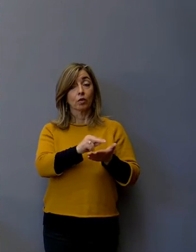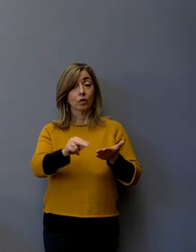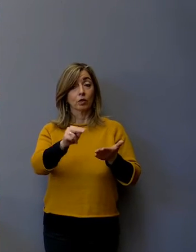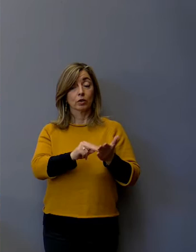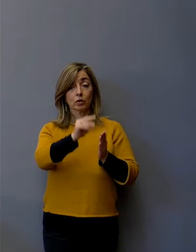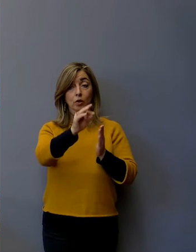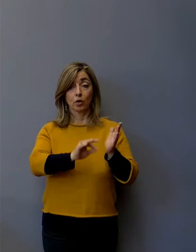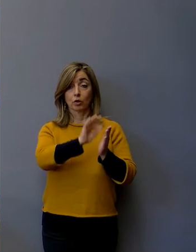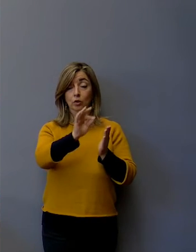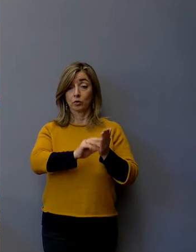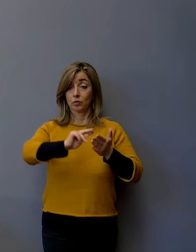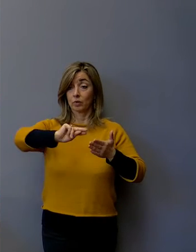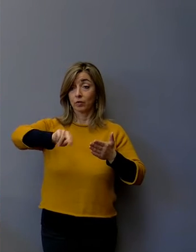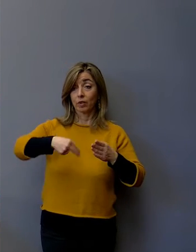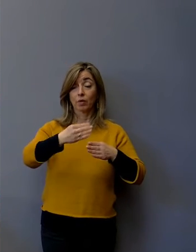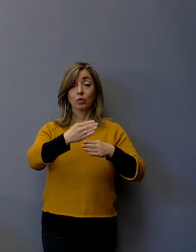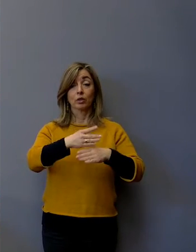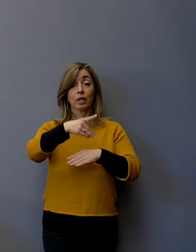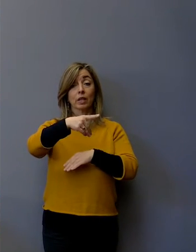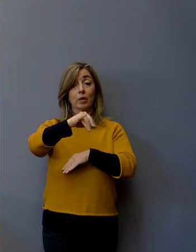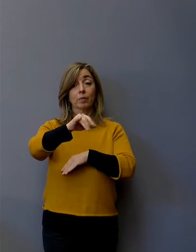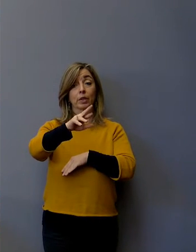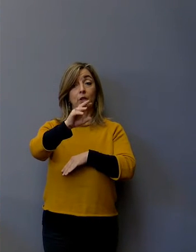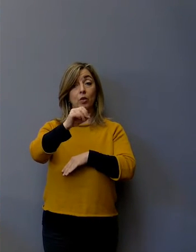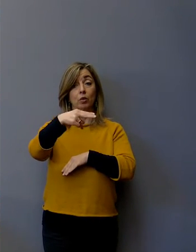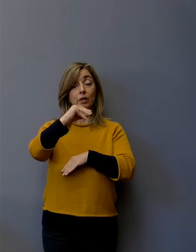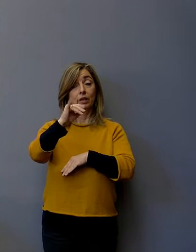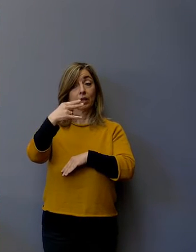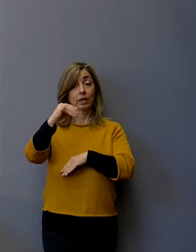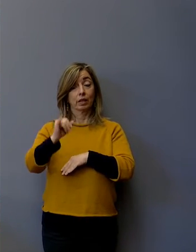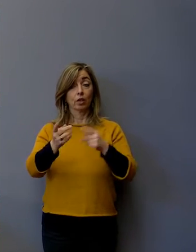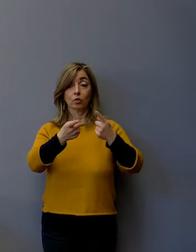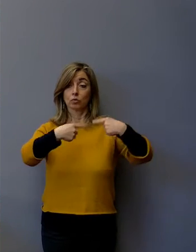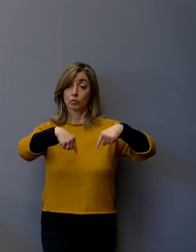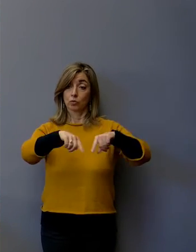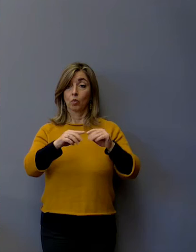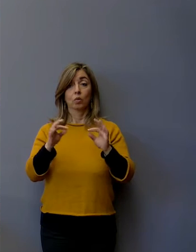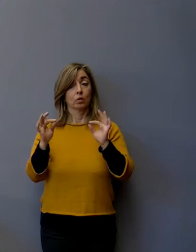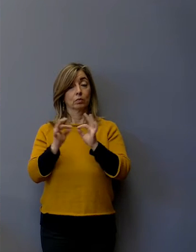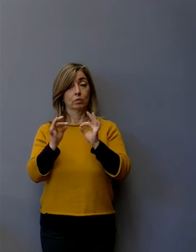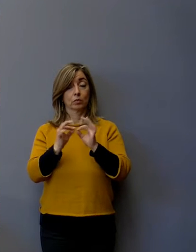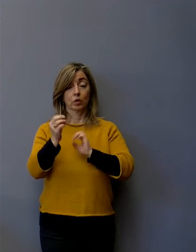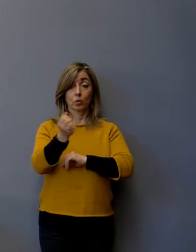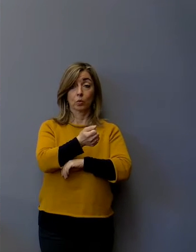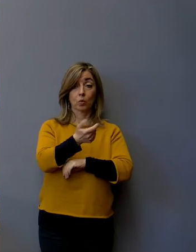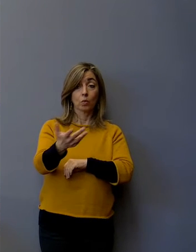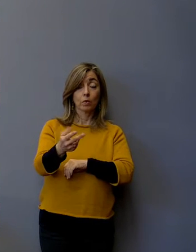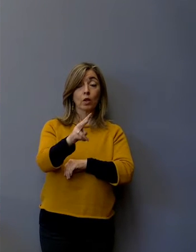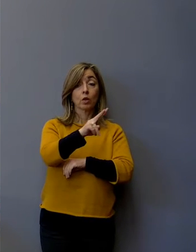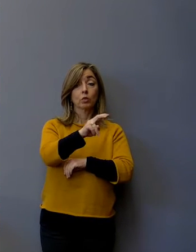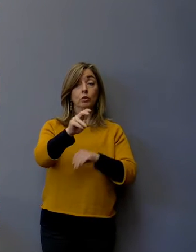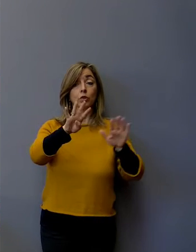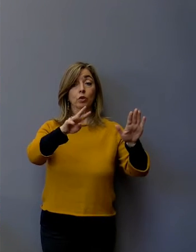firma del consigliere pirondini con parere favorevole della giunta numeri 293 e